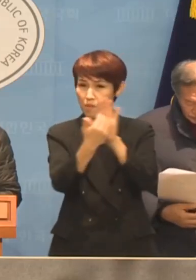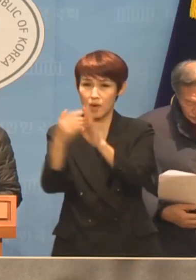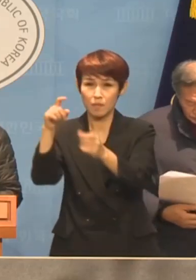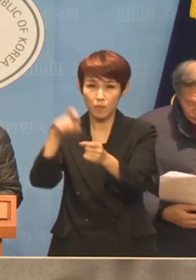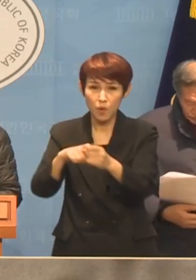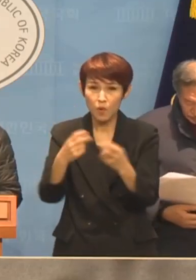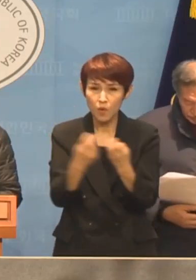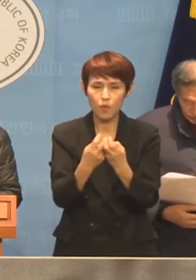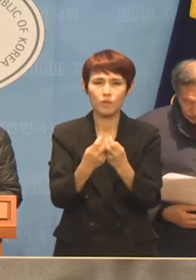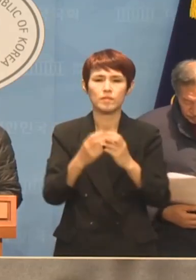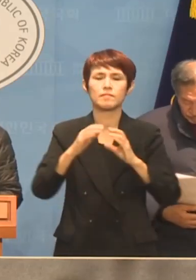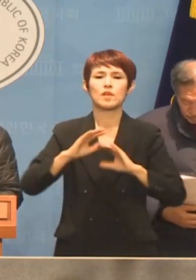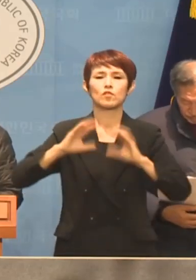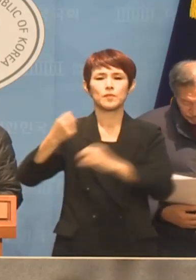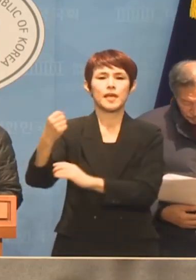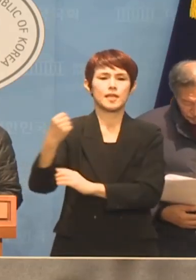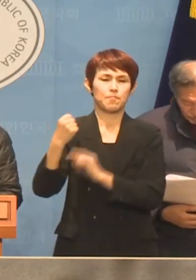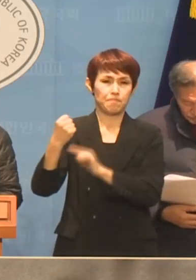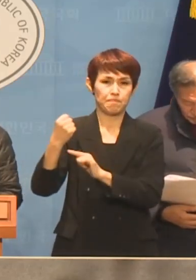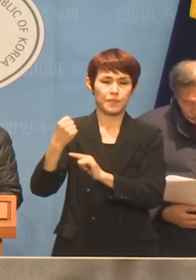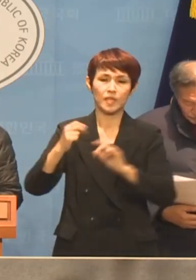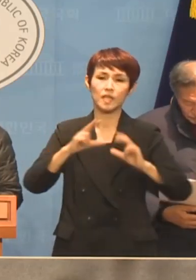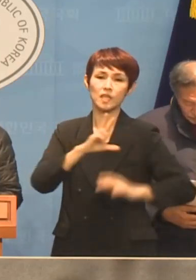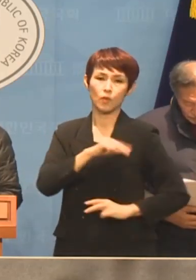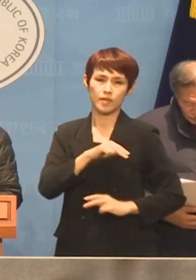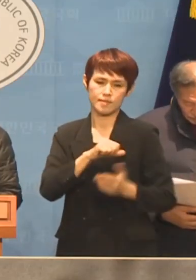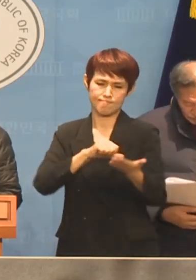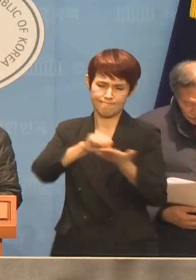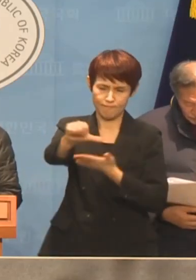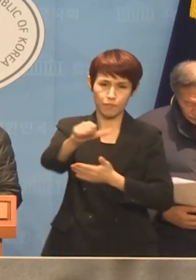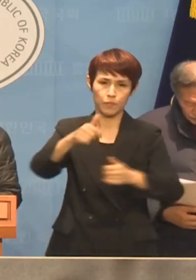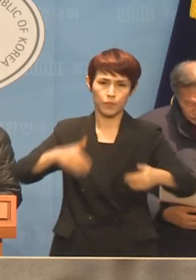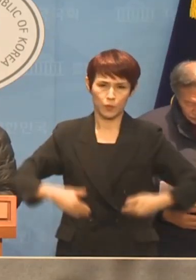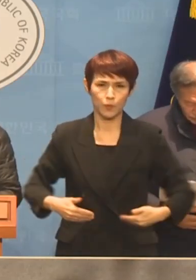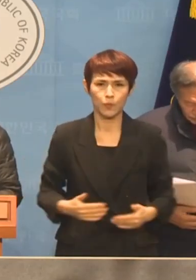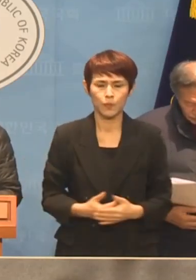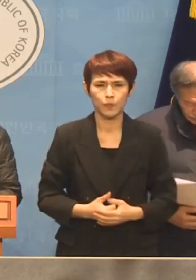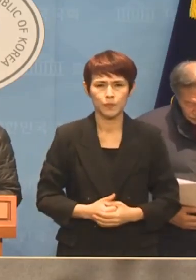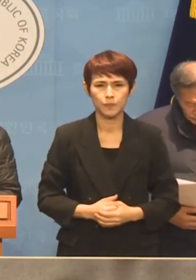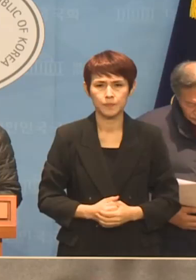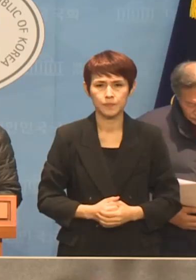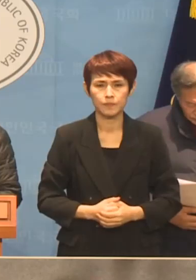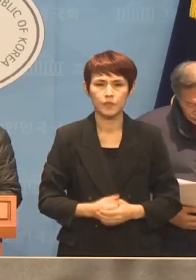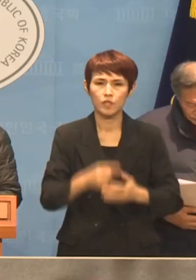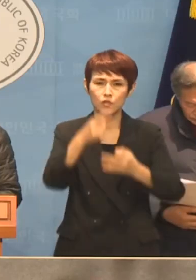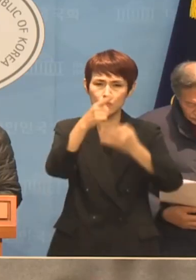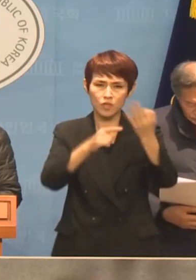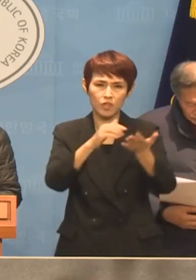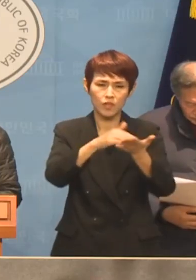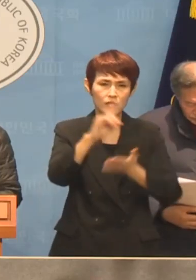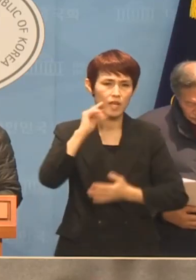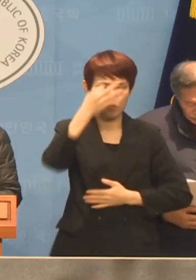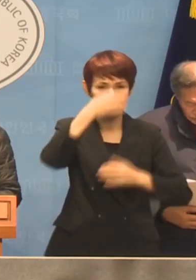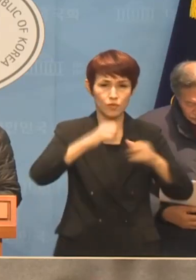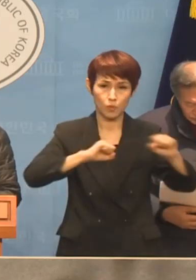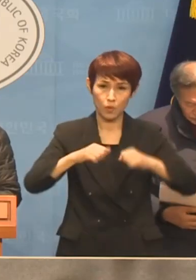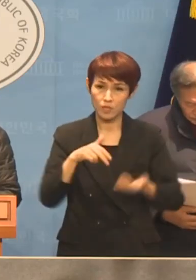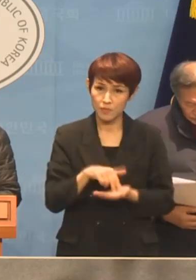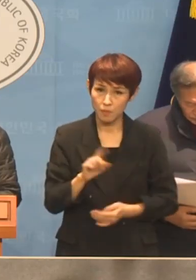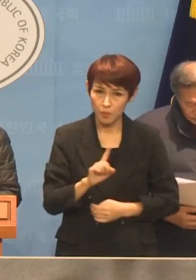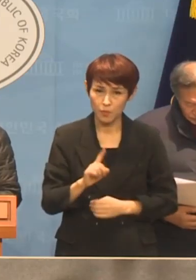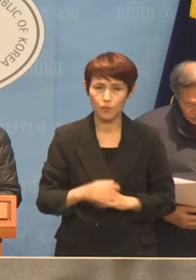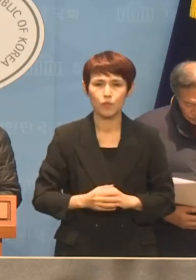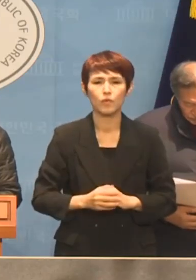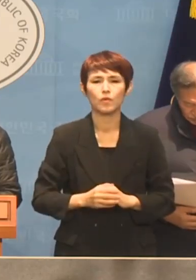공범 국민의힘의 해당 국회의원들을 즉각 제명해야 한다. 윤석열 퇴진 예술행동은 국회에